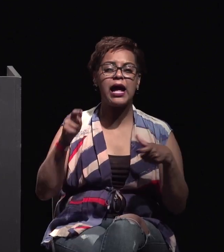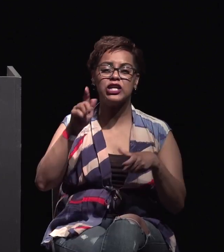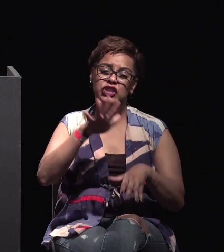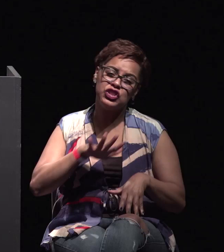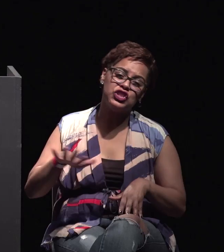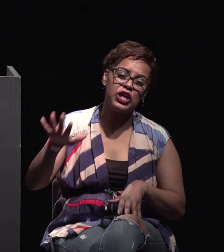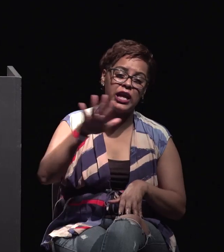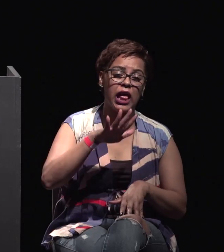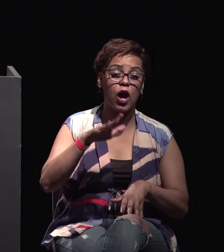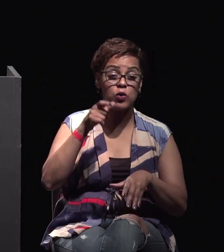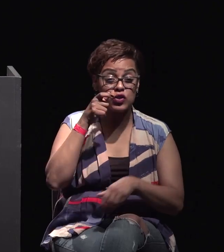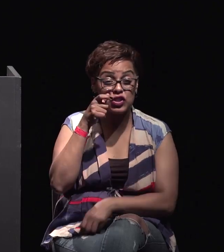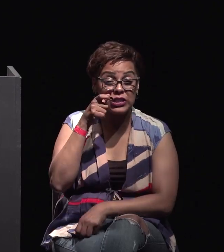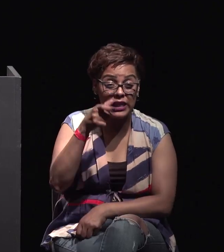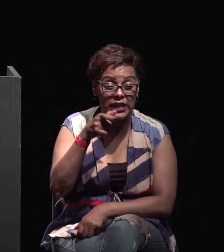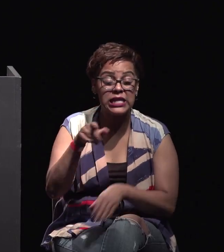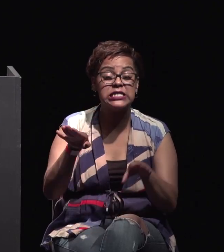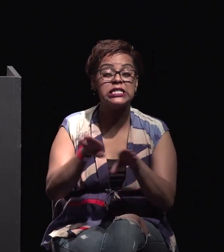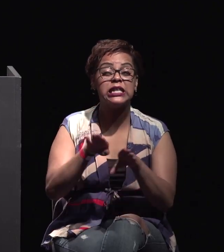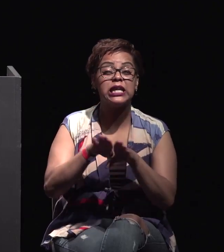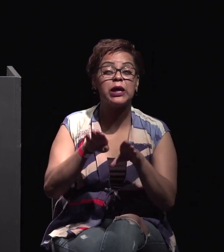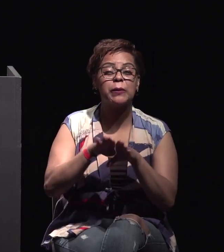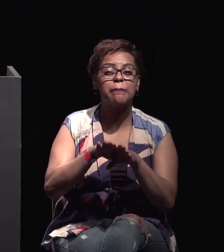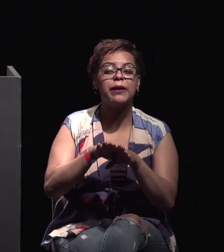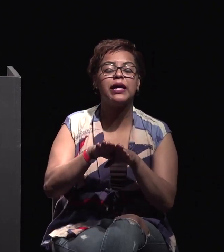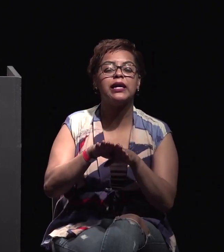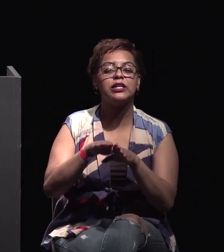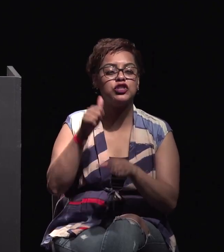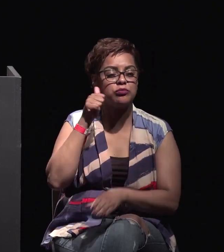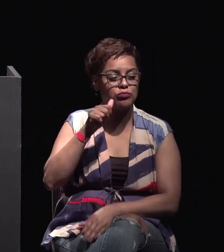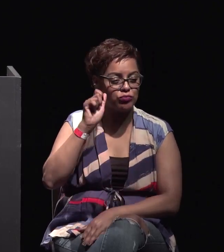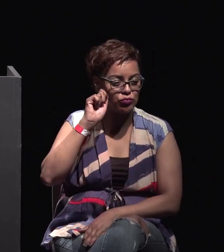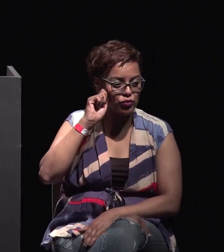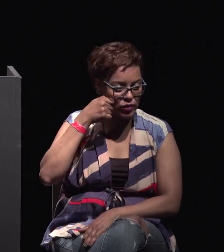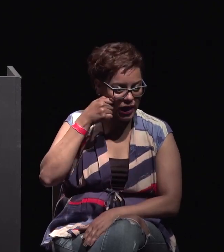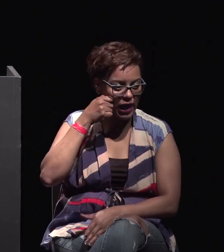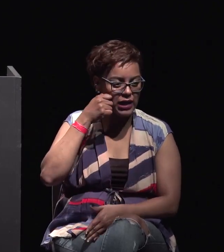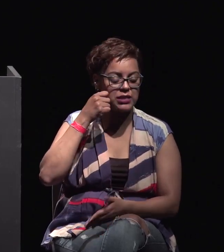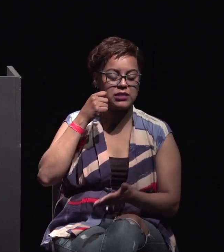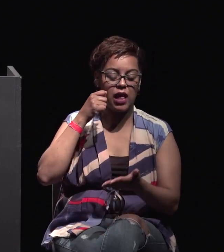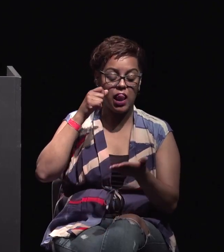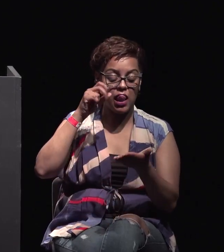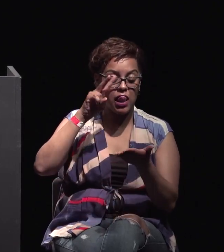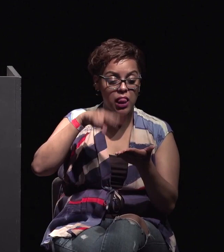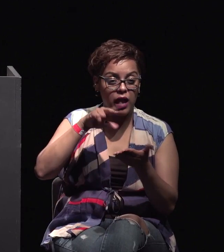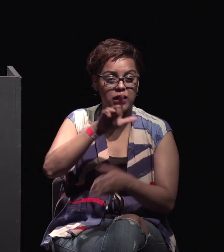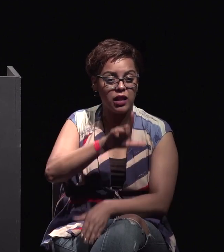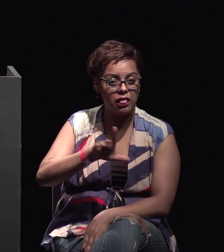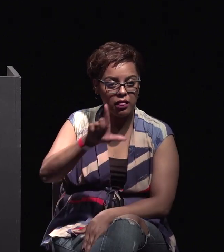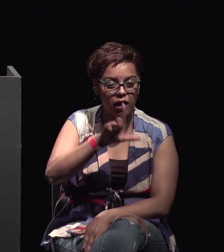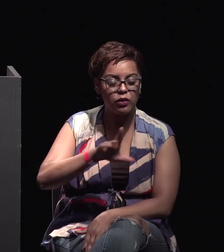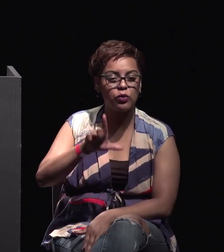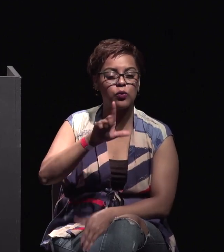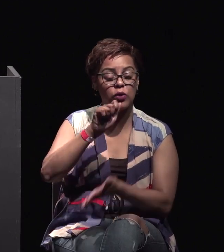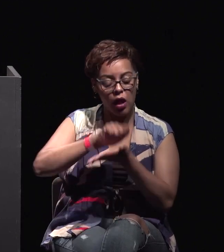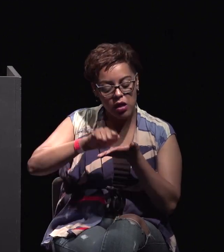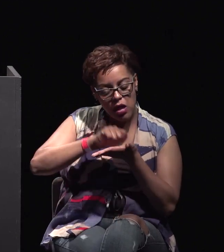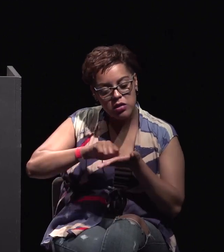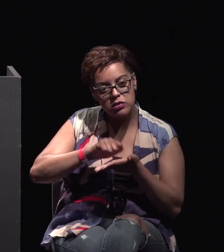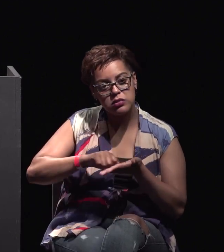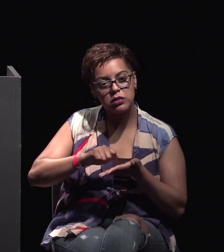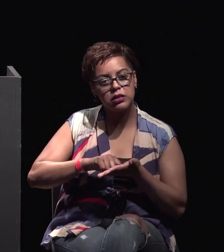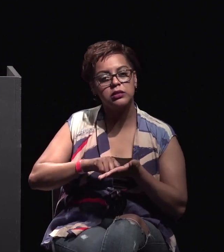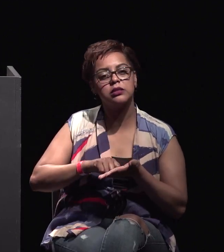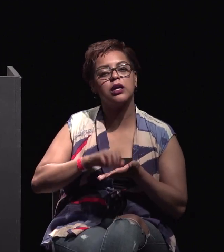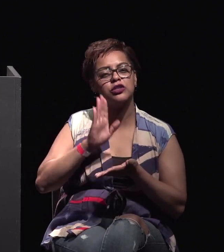de interesse e participação de mulheres ligadas à leitura, à literatura e à escrita.